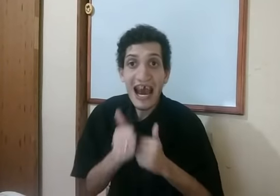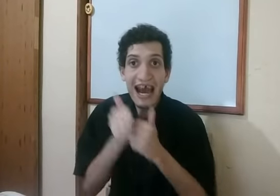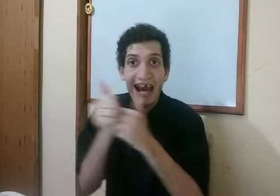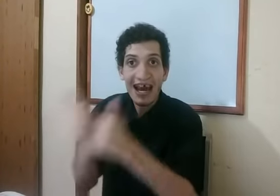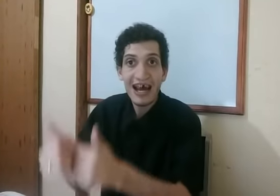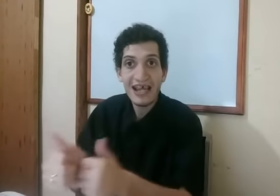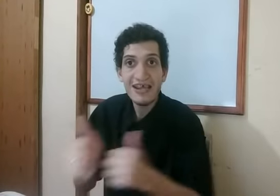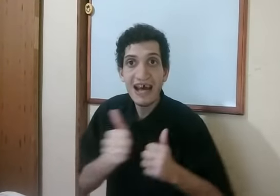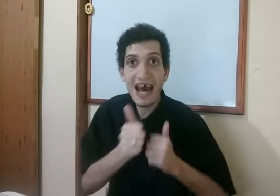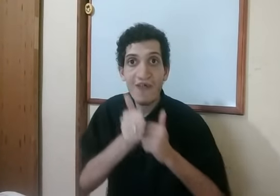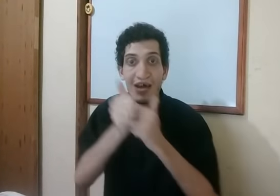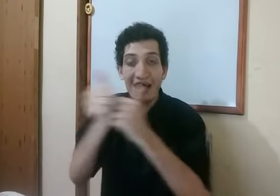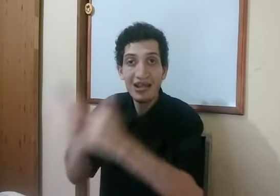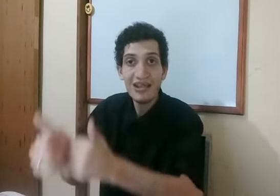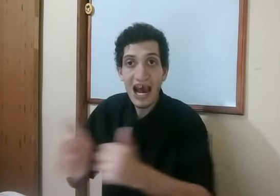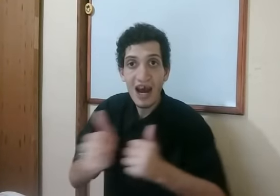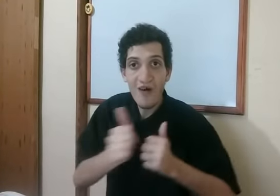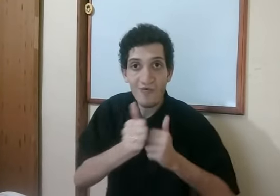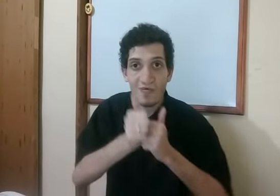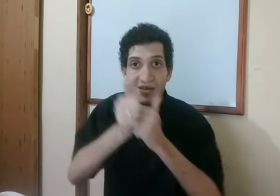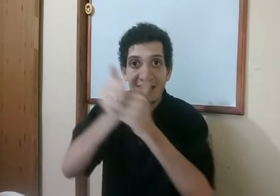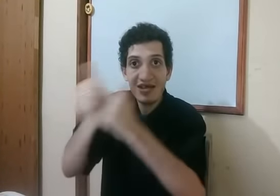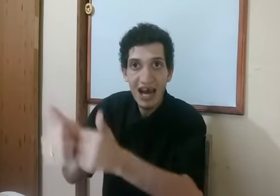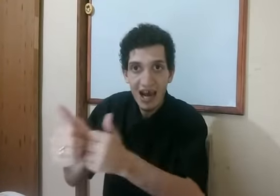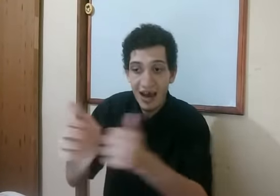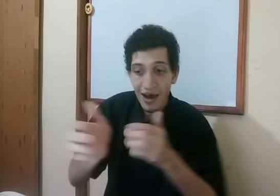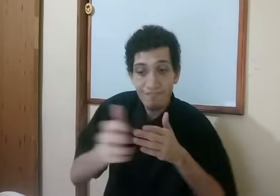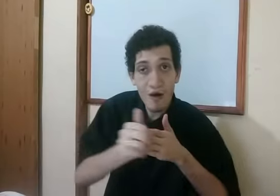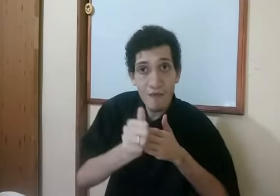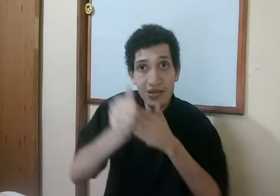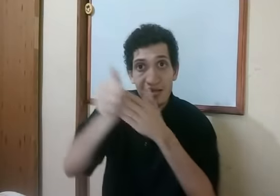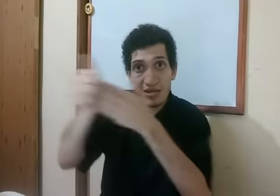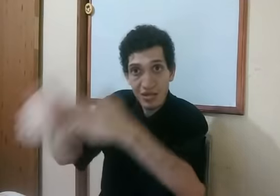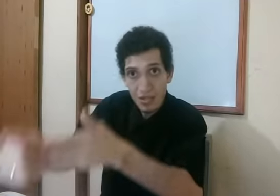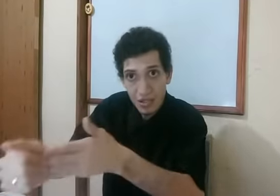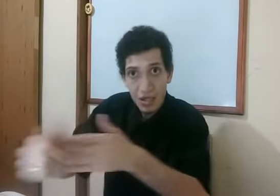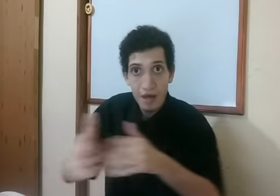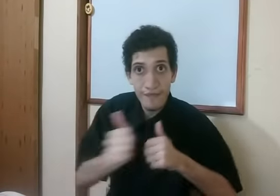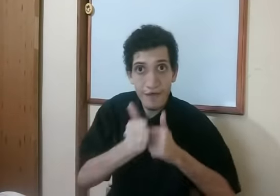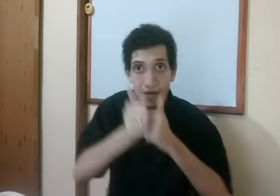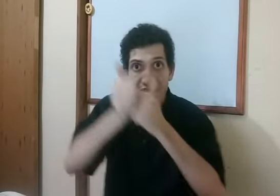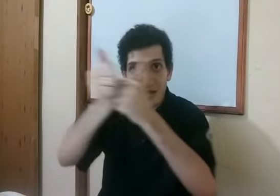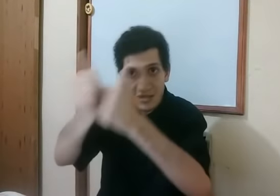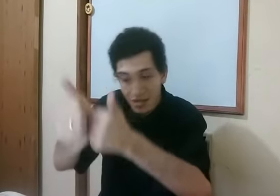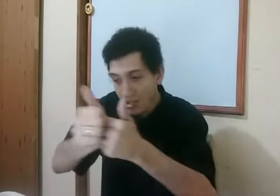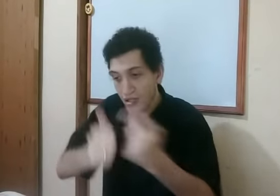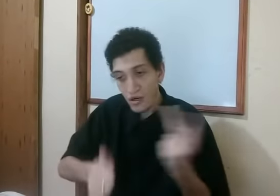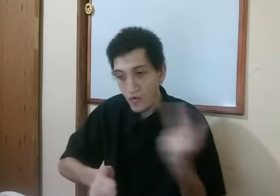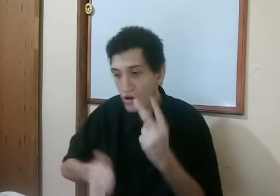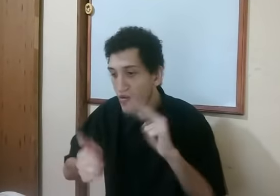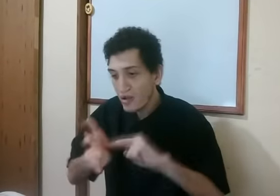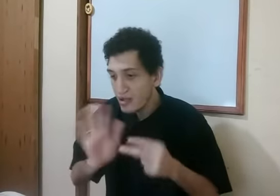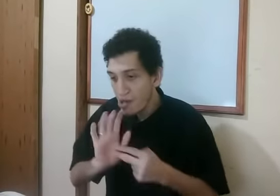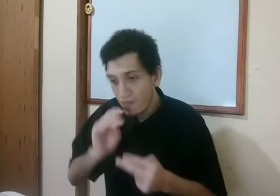Guiar. Guiar alguém. Guiar algo. Guiar. Pode fazer assim. Pode fazer assim. Os dois